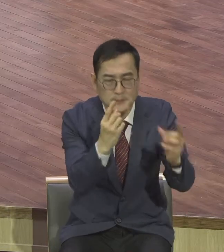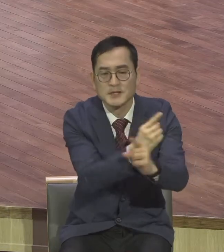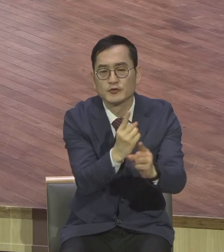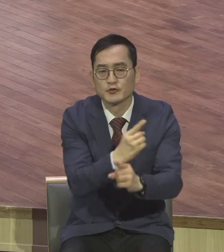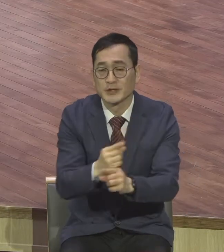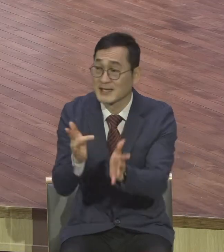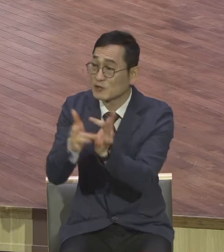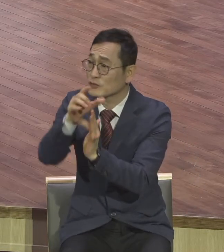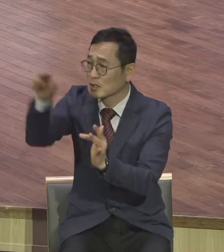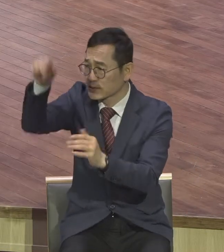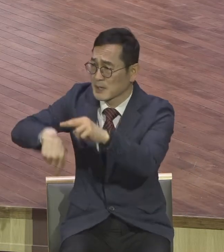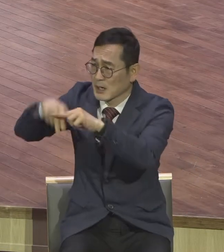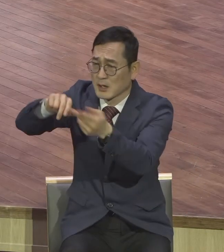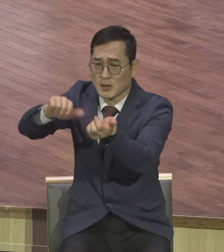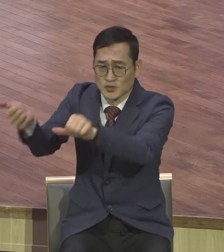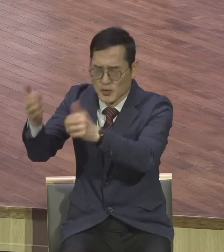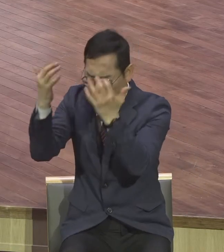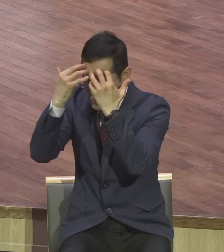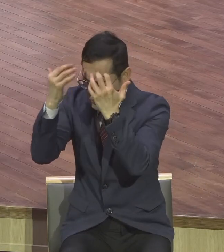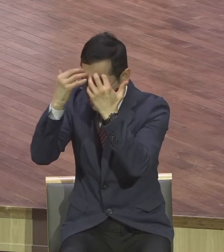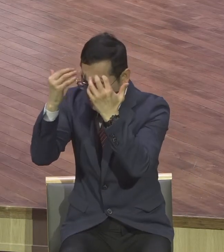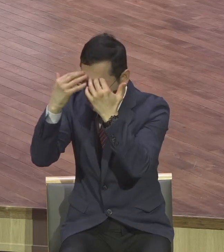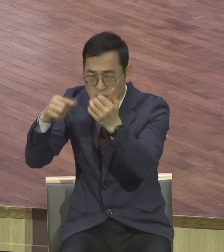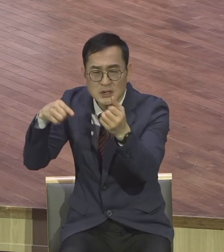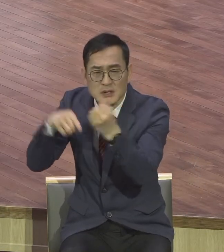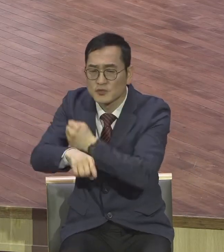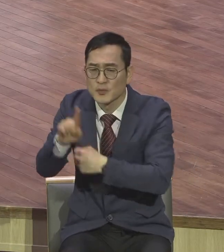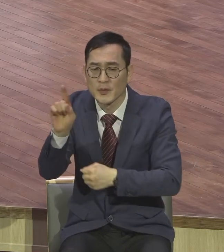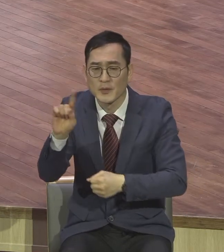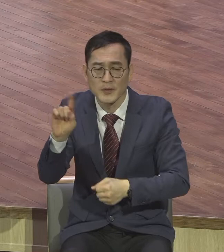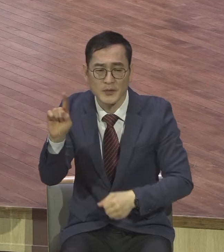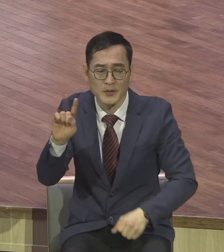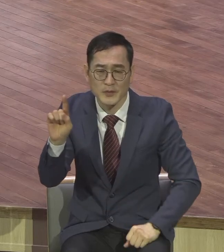달려 상상초구라는 고초를 당하셔야 했는가